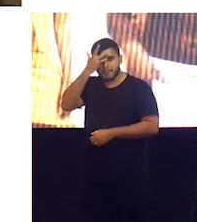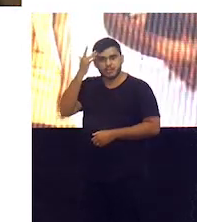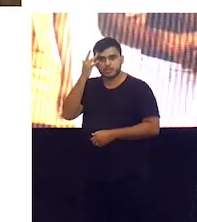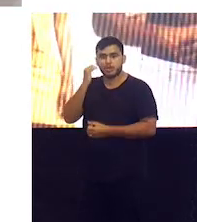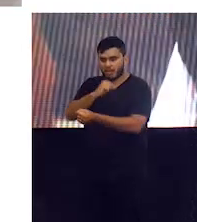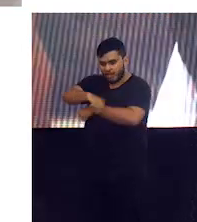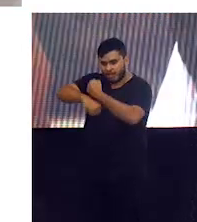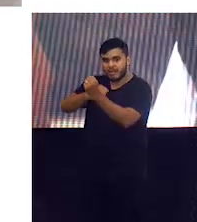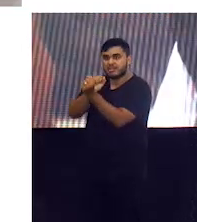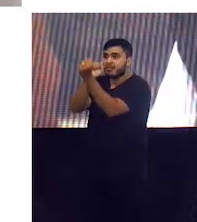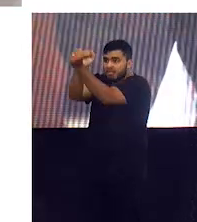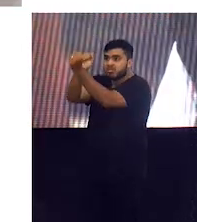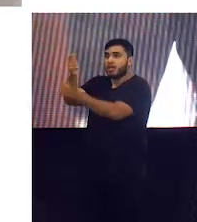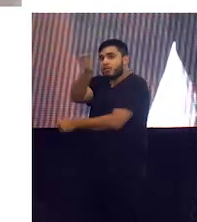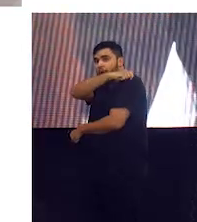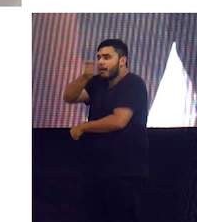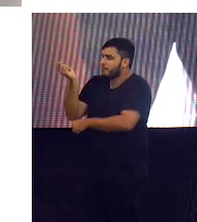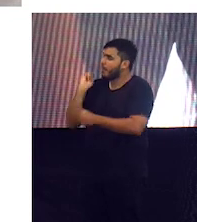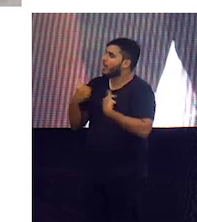corrente no pé até.